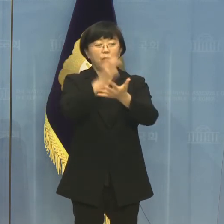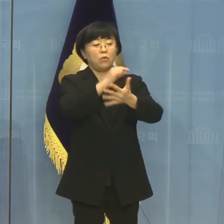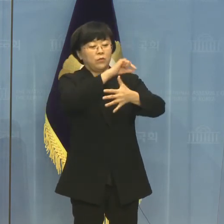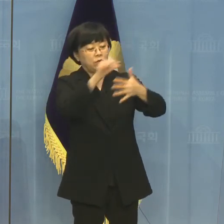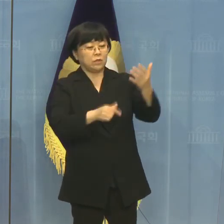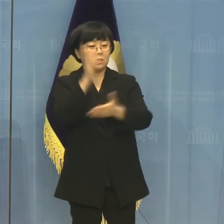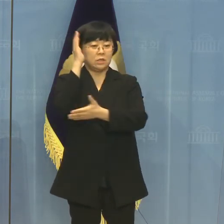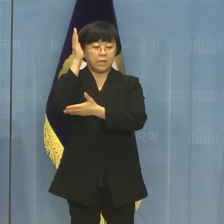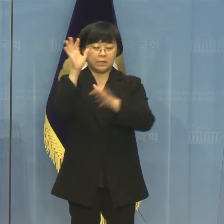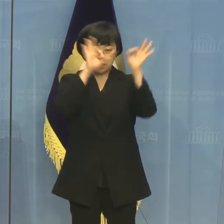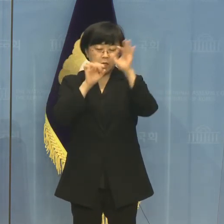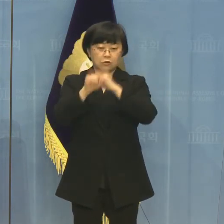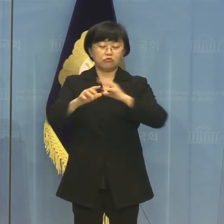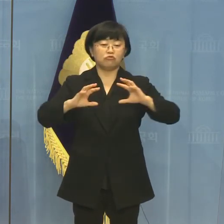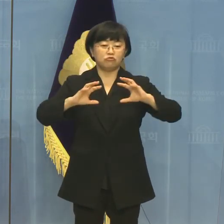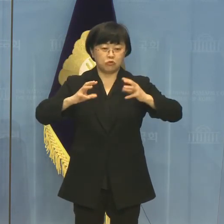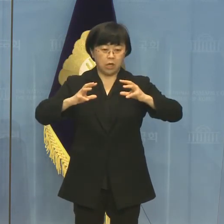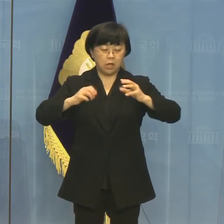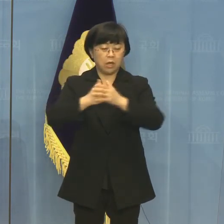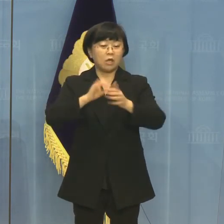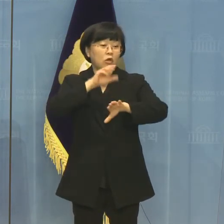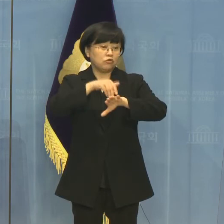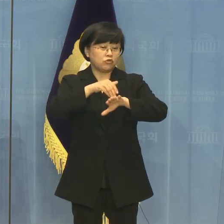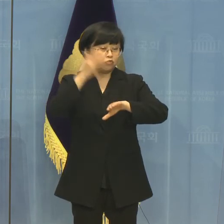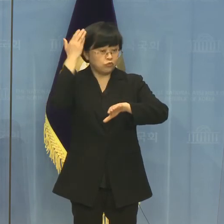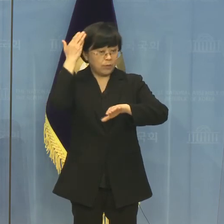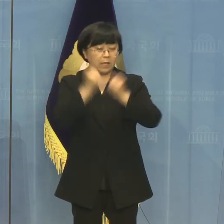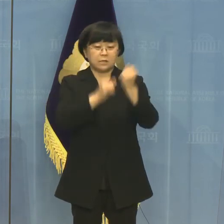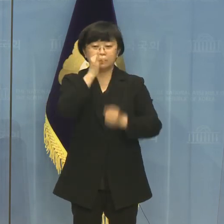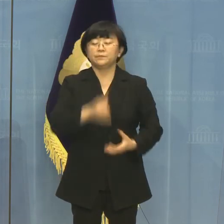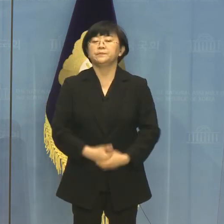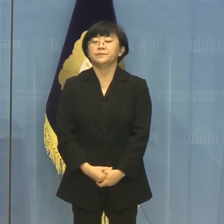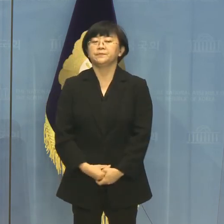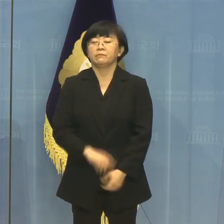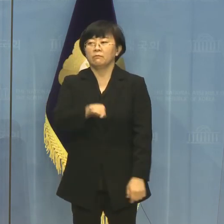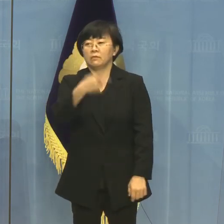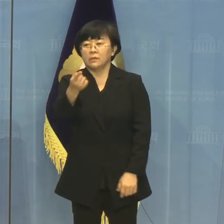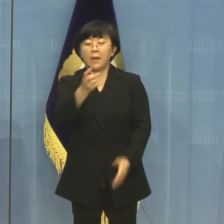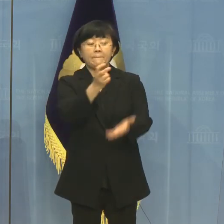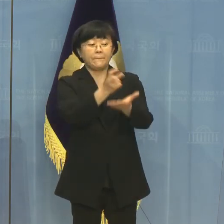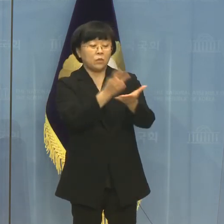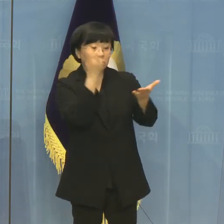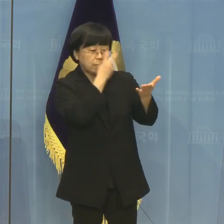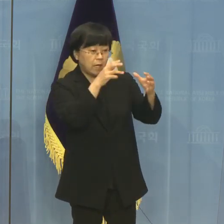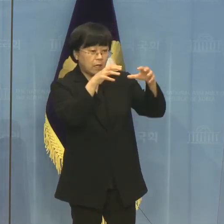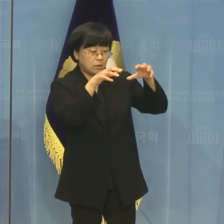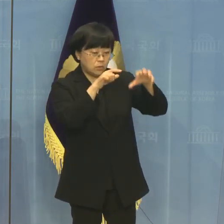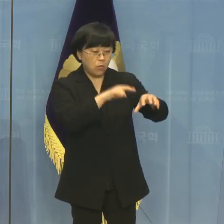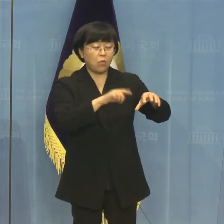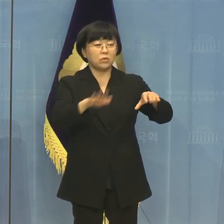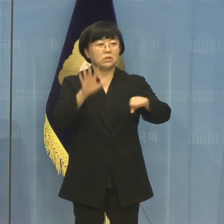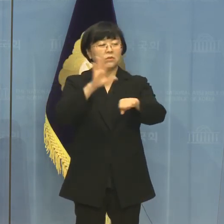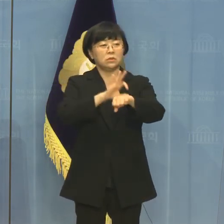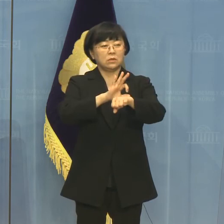하는 찾아가는 국회 고성연수원 교육을 실시합니다. 다음으로 입법조사처는 오늘 오전